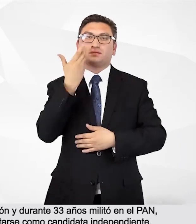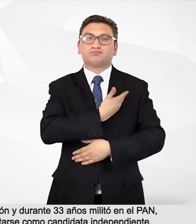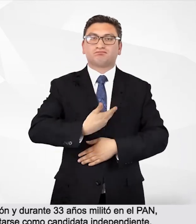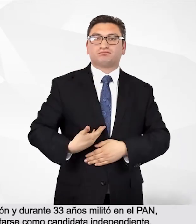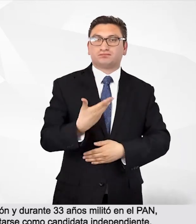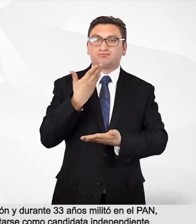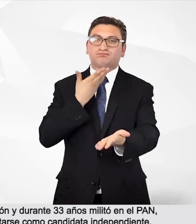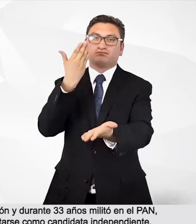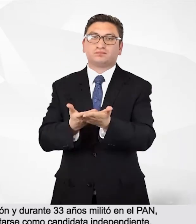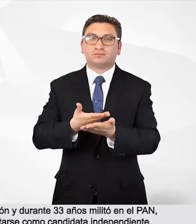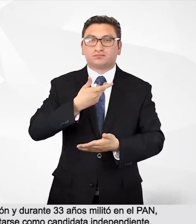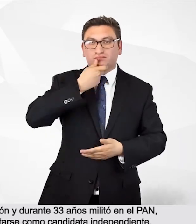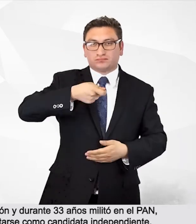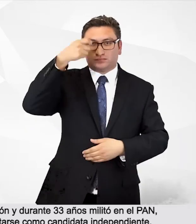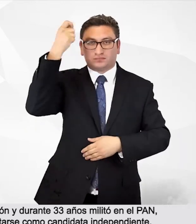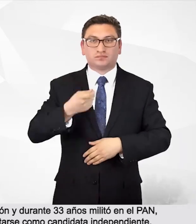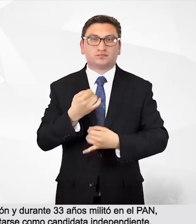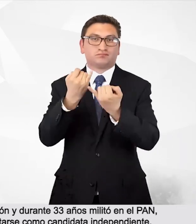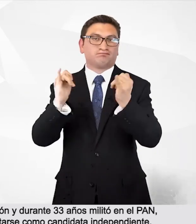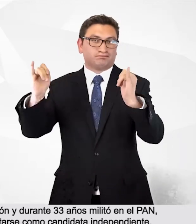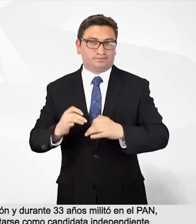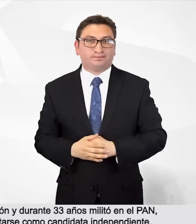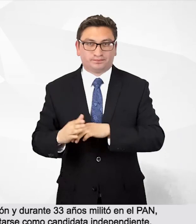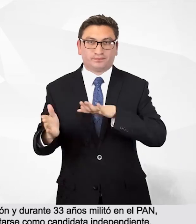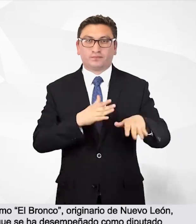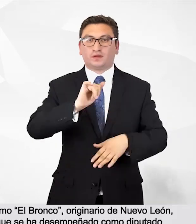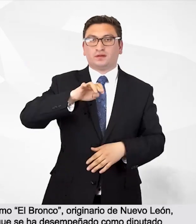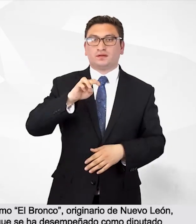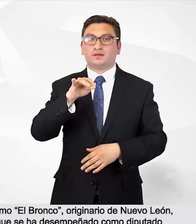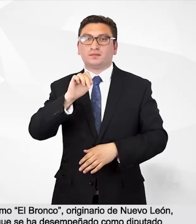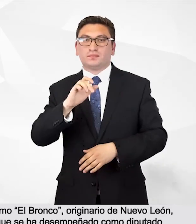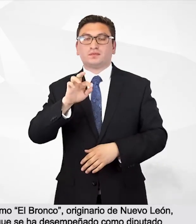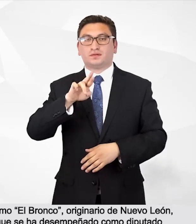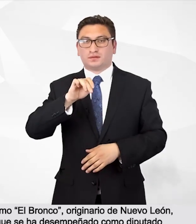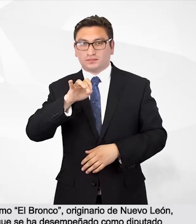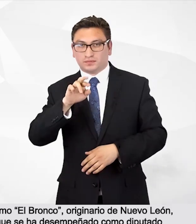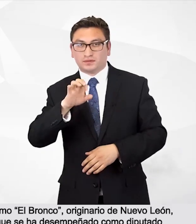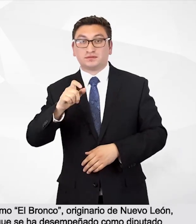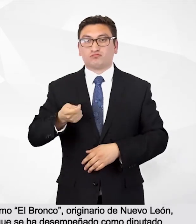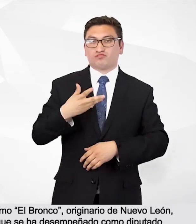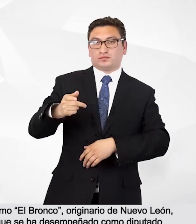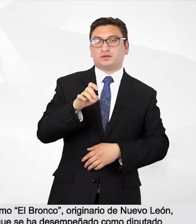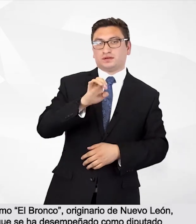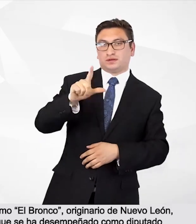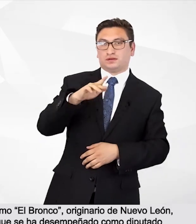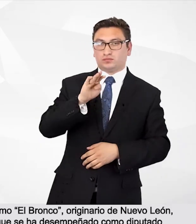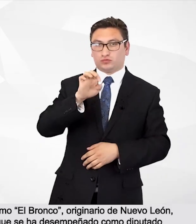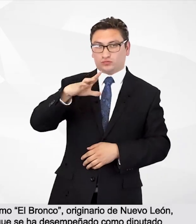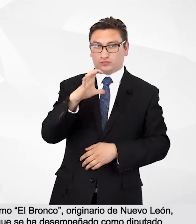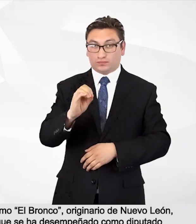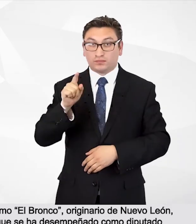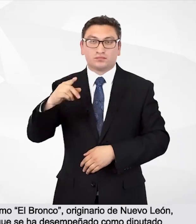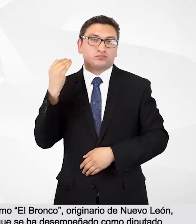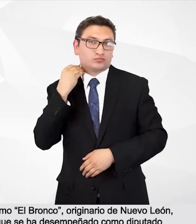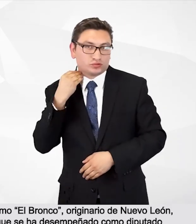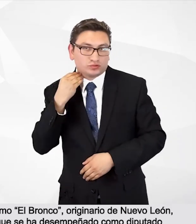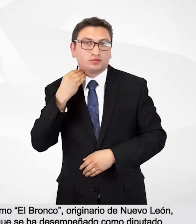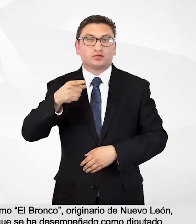2017 para presentarse como candidata independiente. Jaime Rodríguez Calderón, conocido como El Bronco. Originario de Nuevo León,